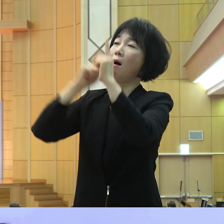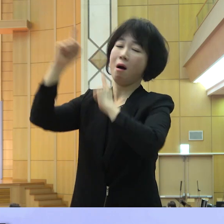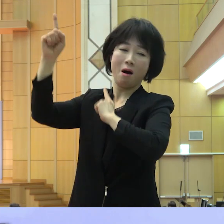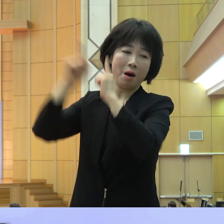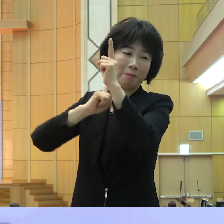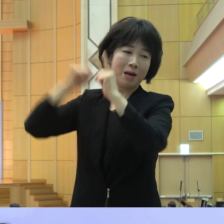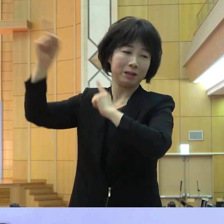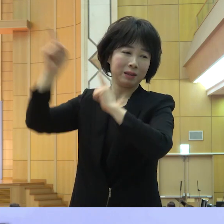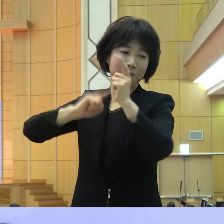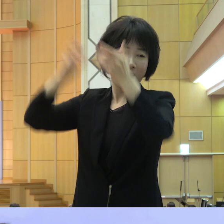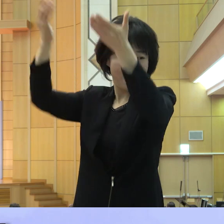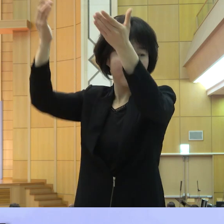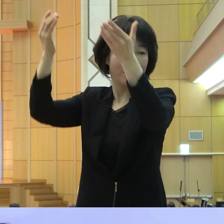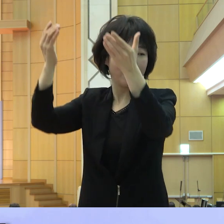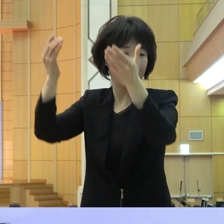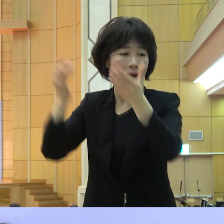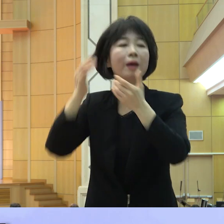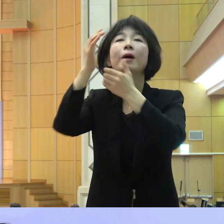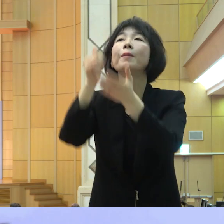하나님께서